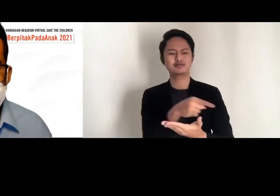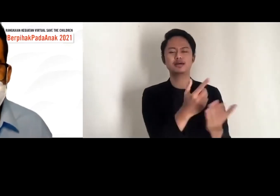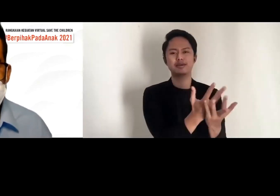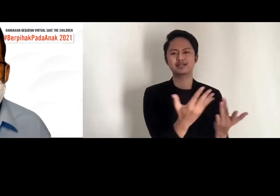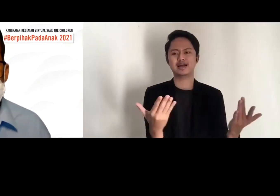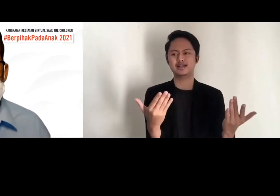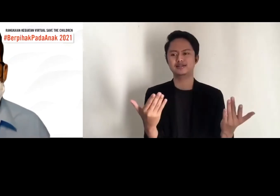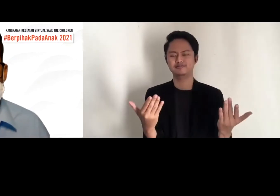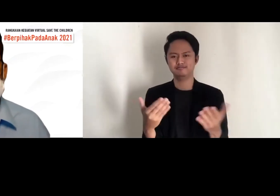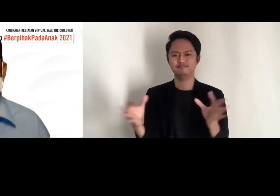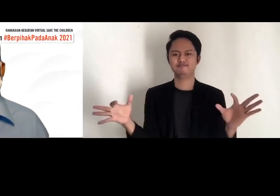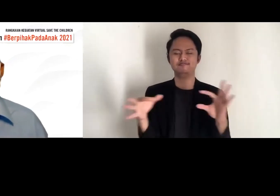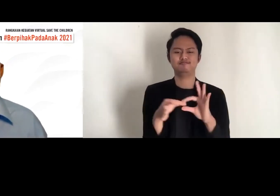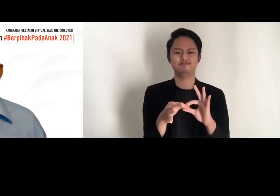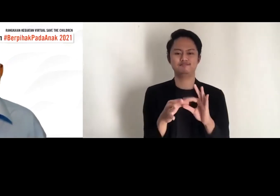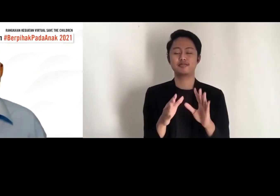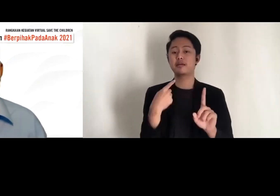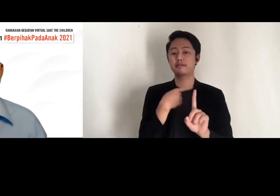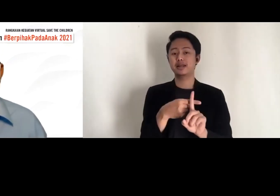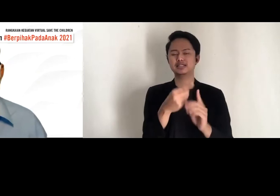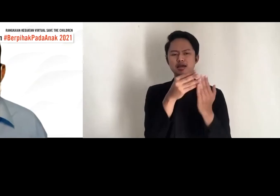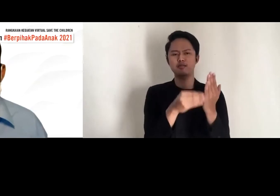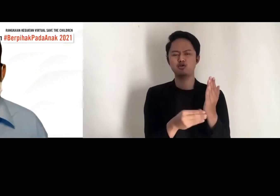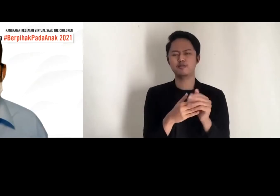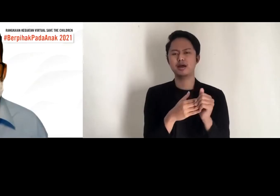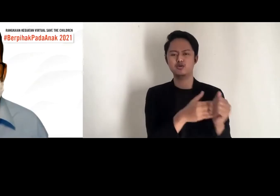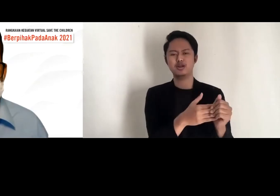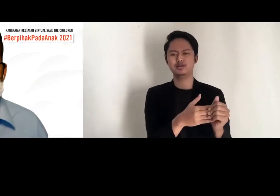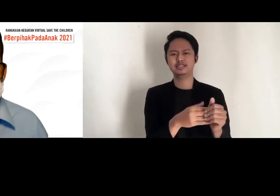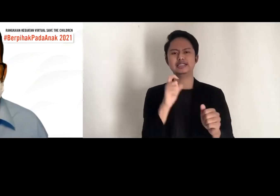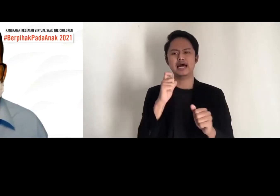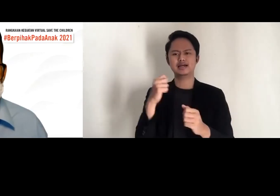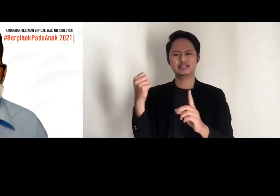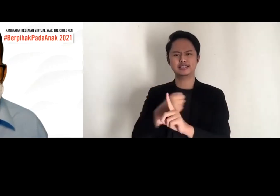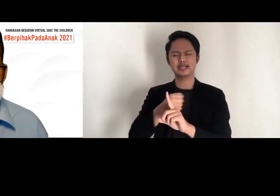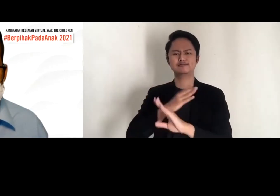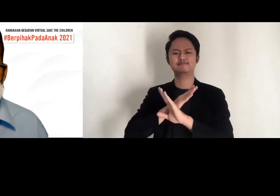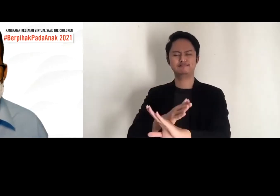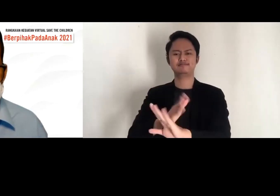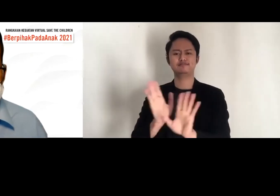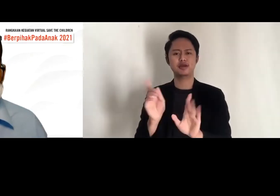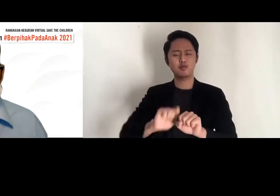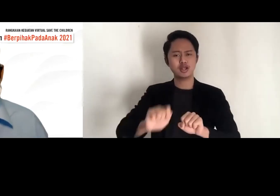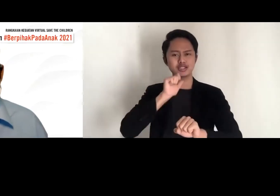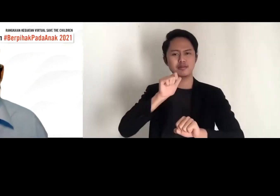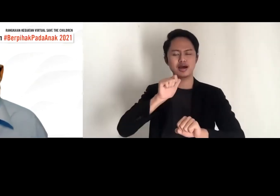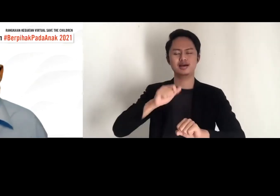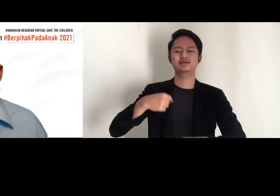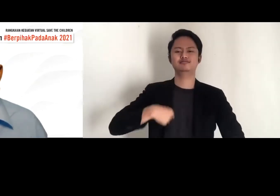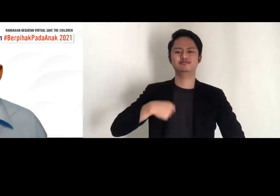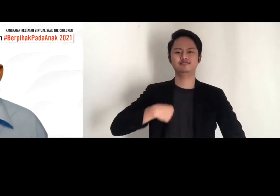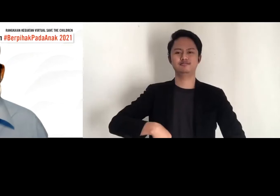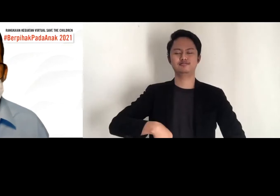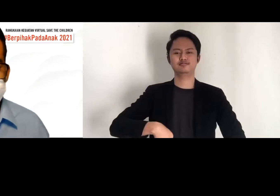pedoman penanggulangan kekerasan dan pencegahannya yang telah diluncurkan bersama dengan Direktorat Kemendikbudristek.